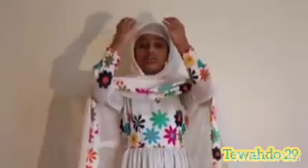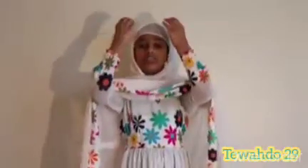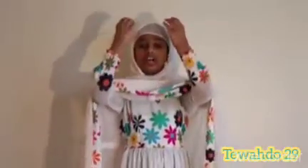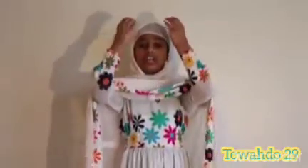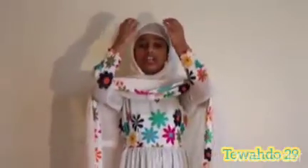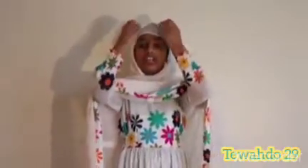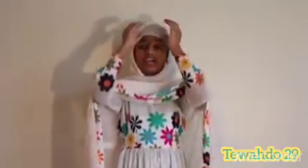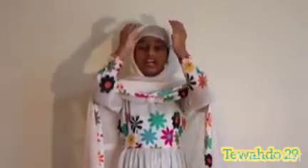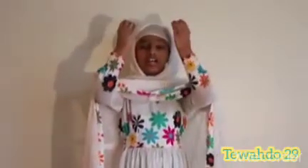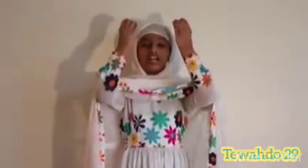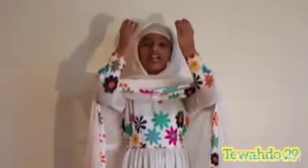ሆሳዕና